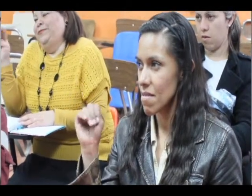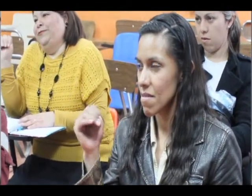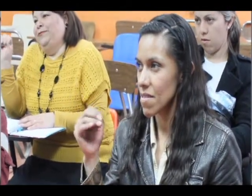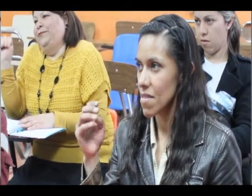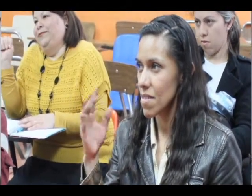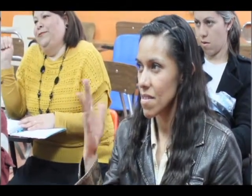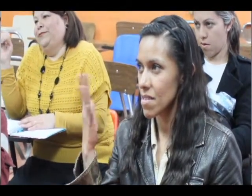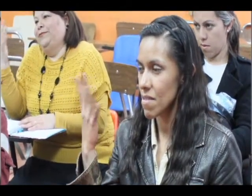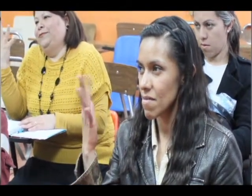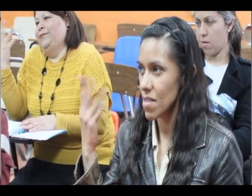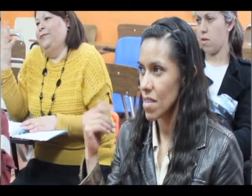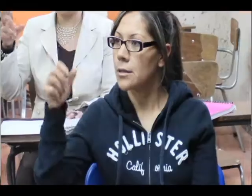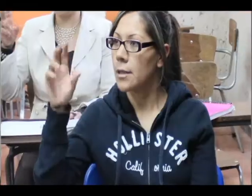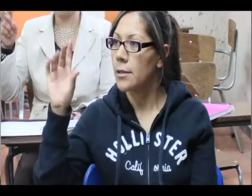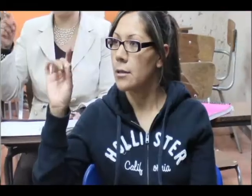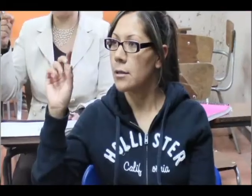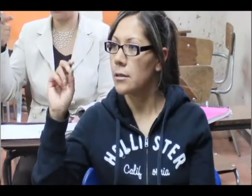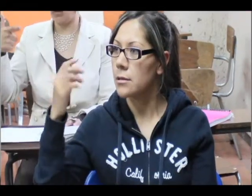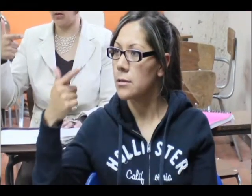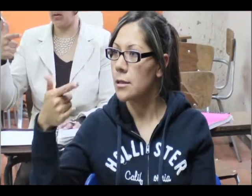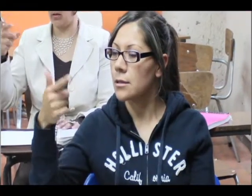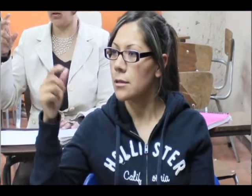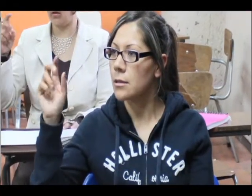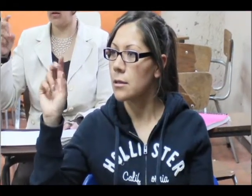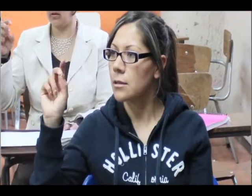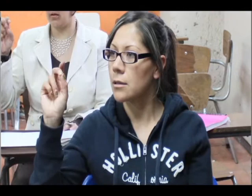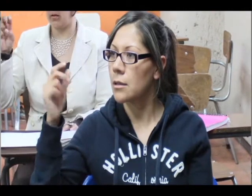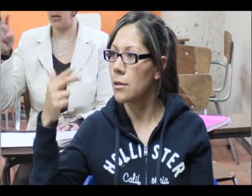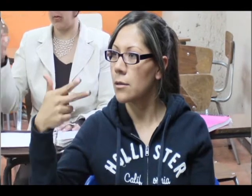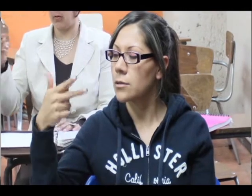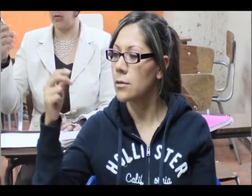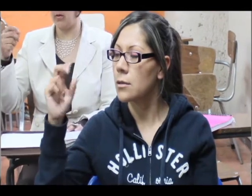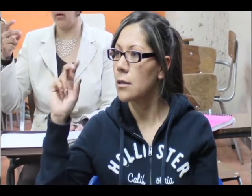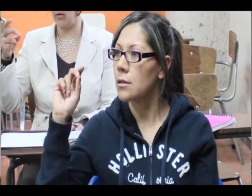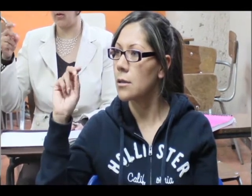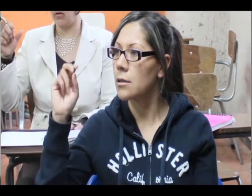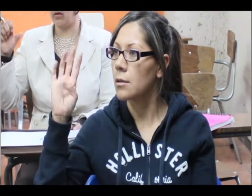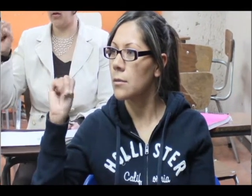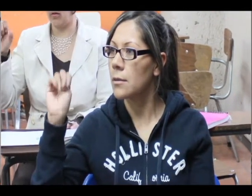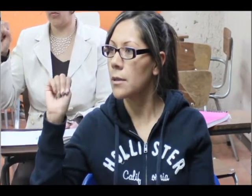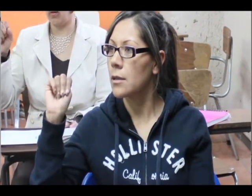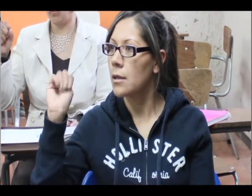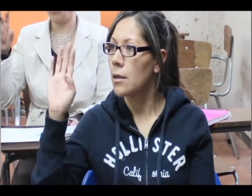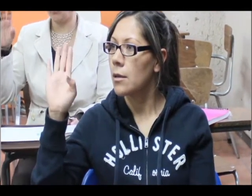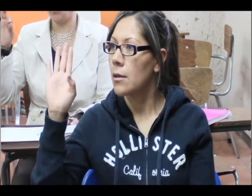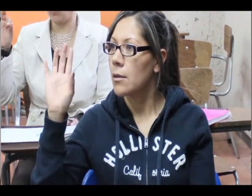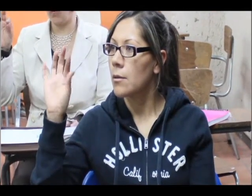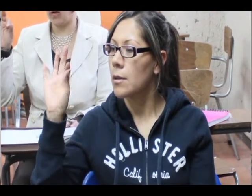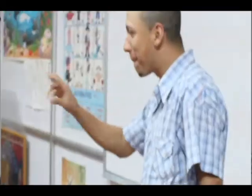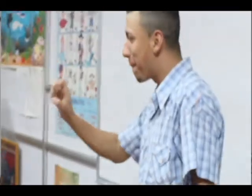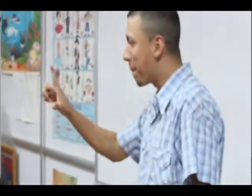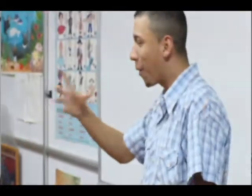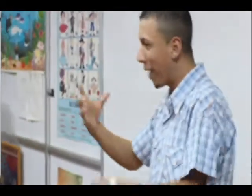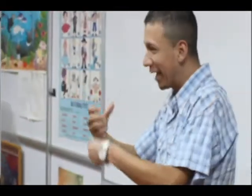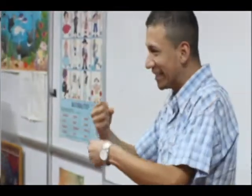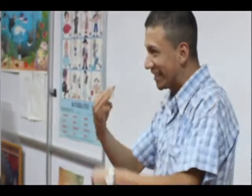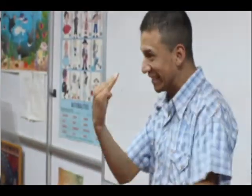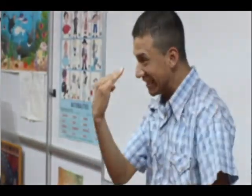afuera es donde, pues ellos batallan, ¿no? Porque ellos son los que tienen que ir al seguro, tienen que hacer trámites